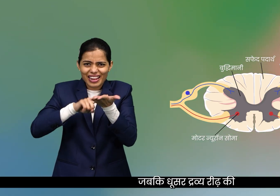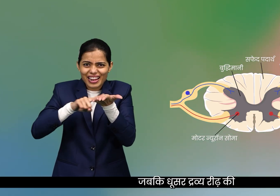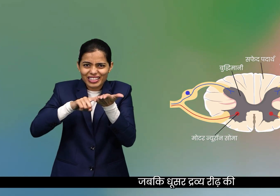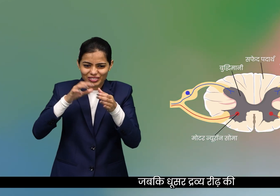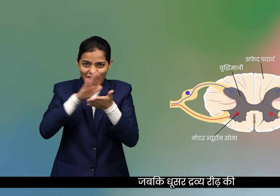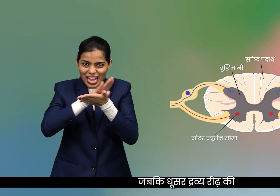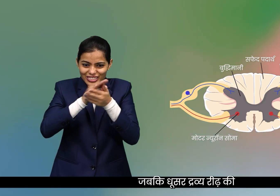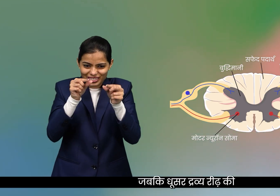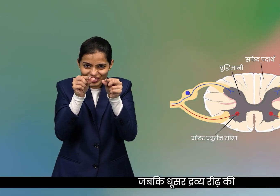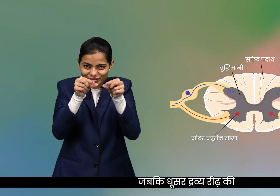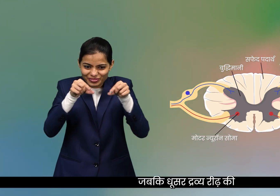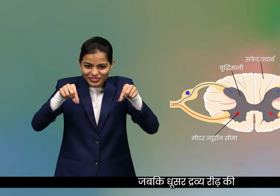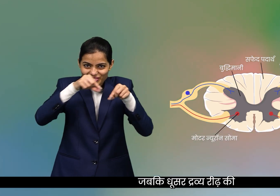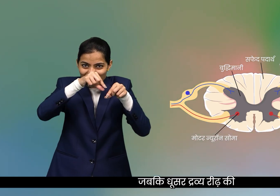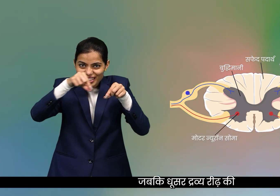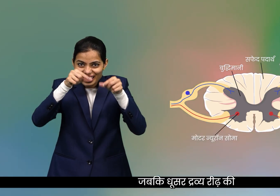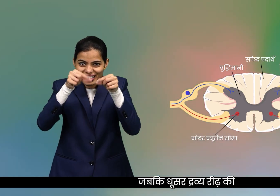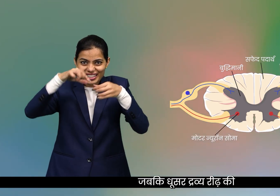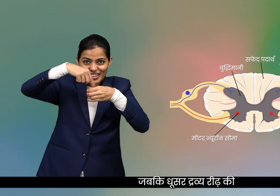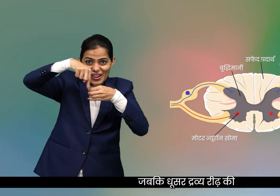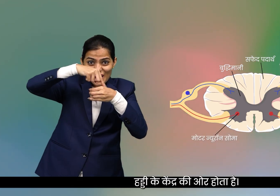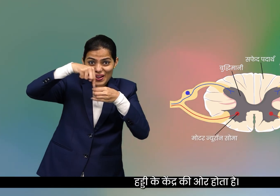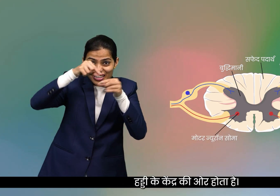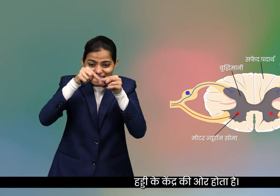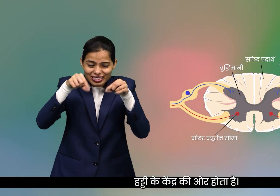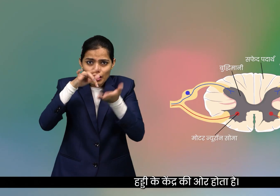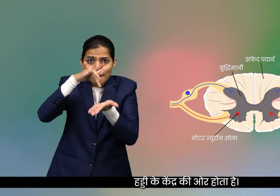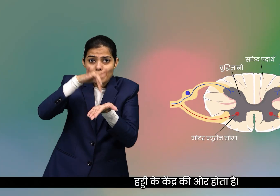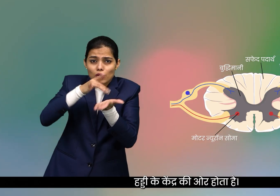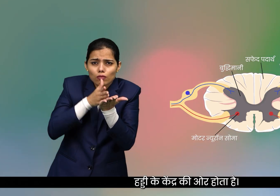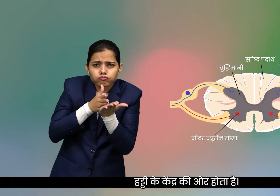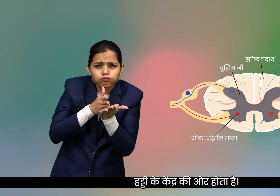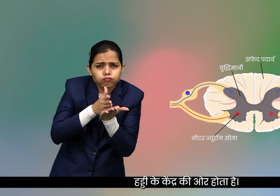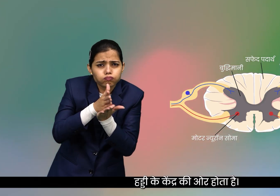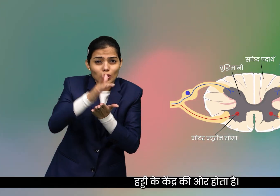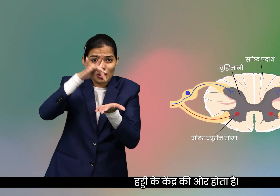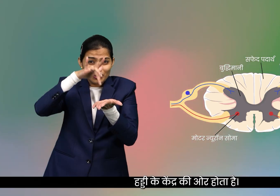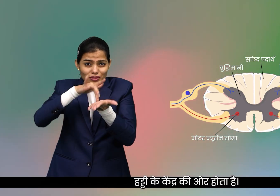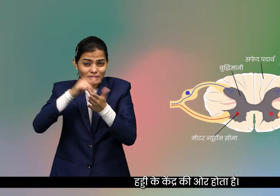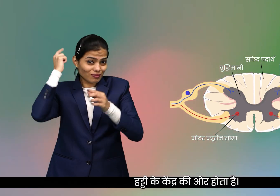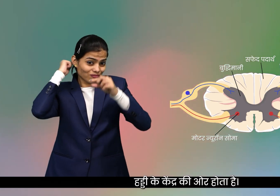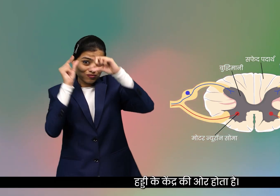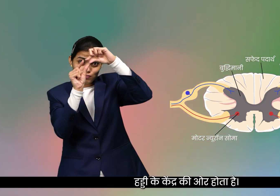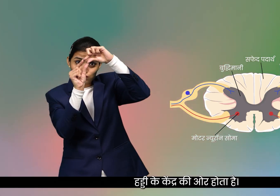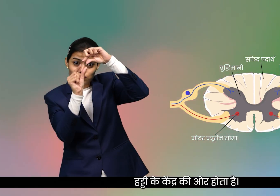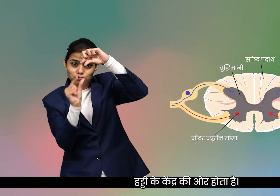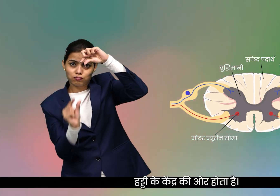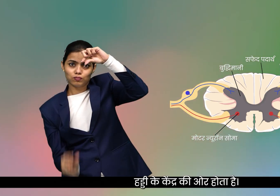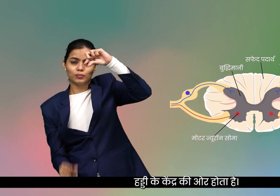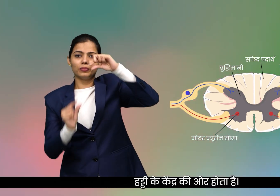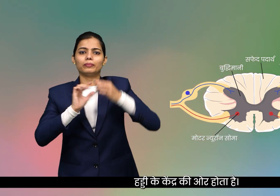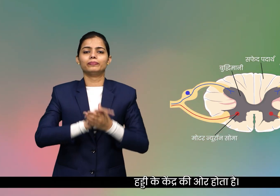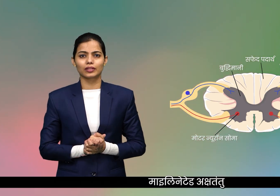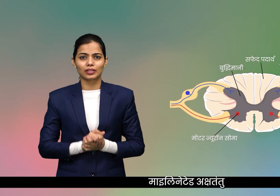जबकि धूसर द्रव रीढ़ की हड्डी के केंद्र की ओर होता है।